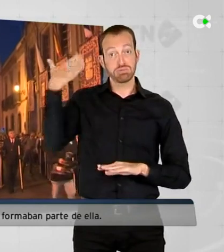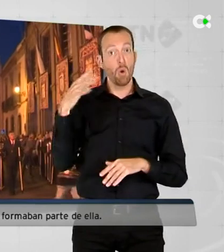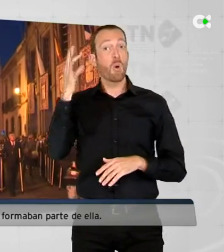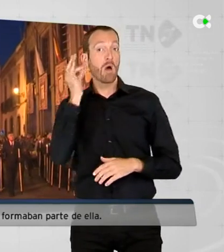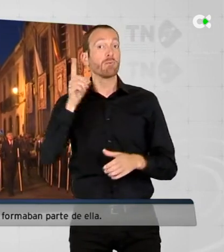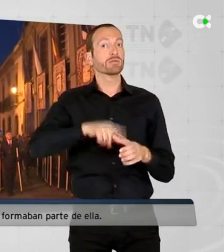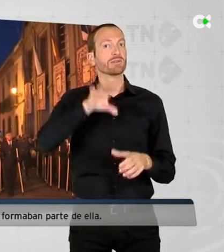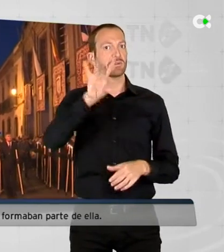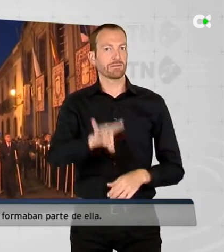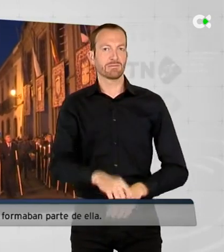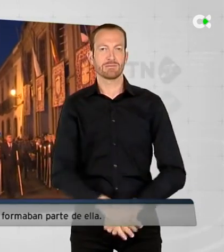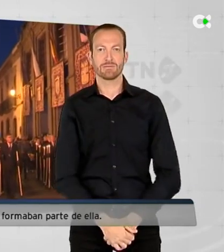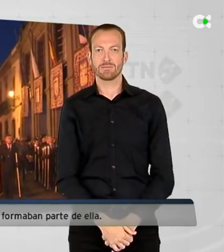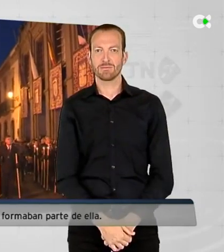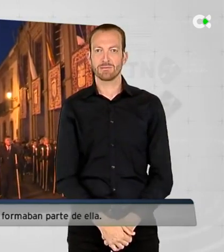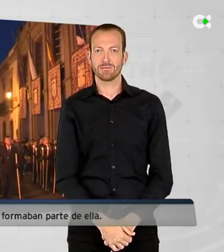parte de ella.